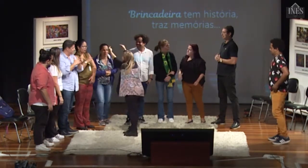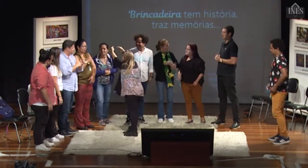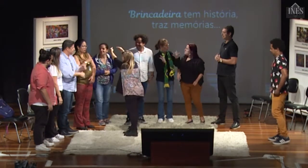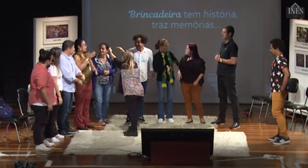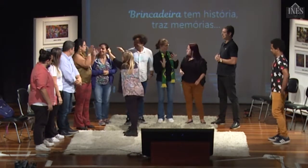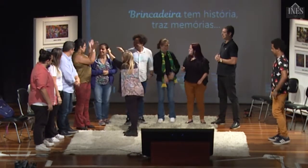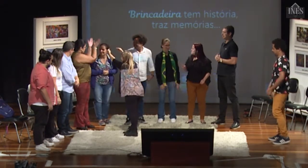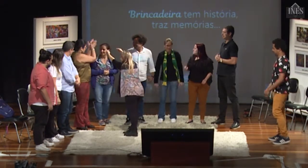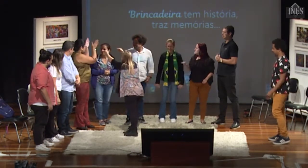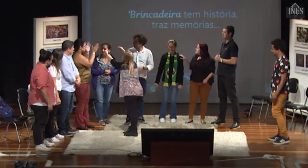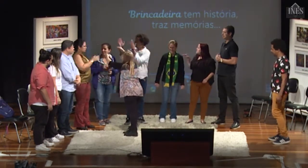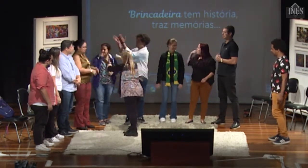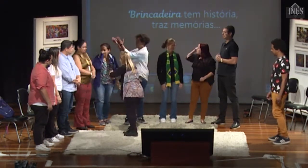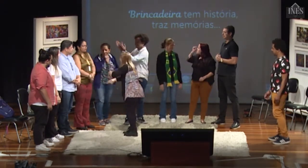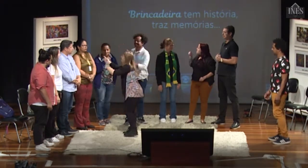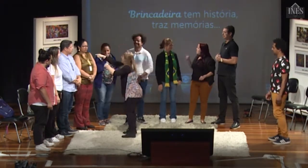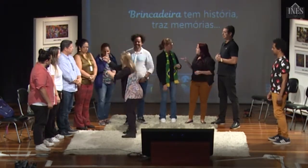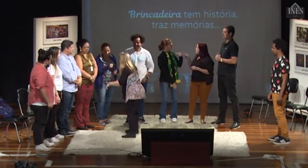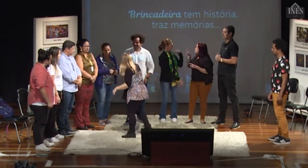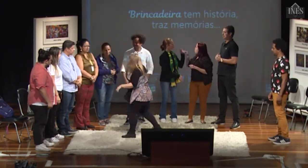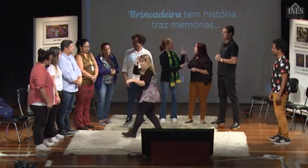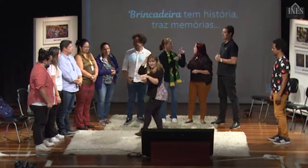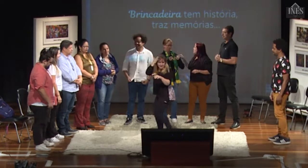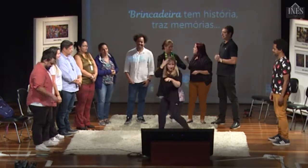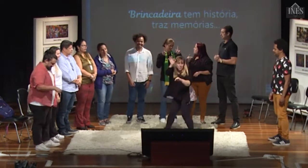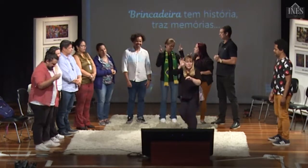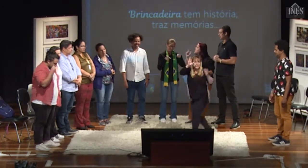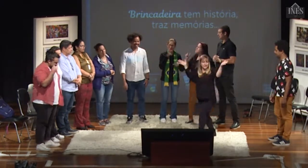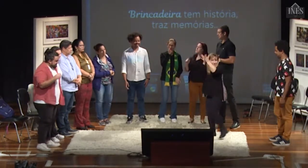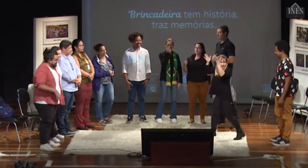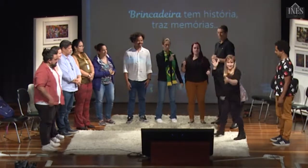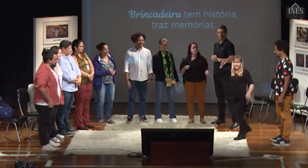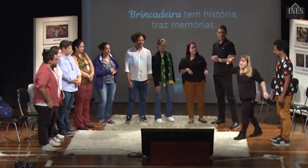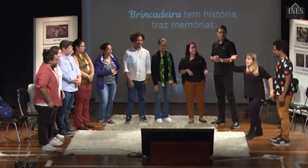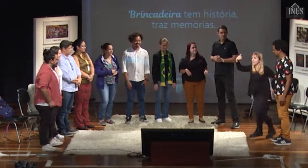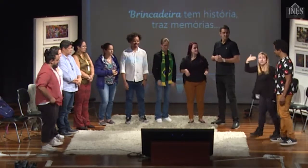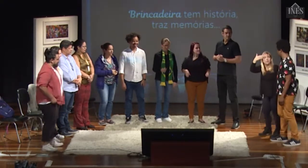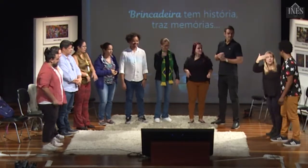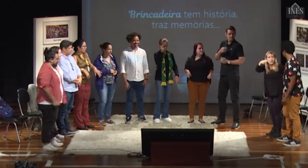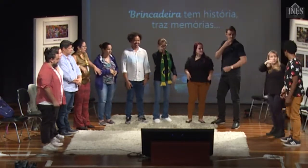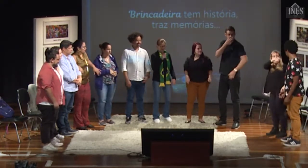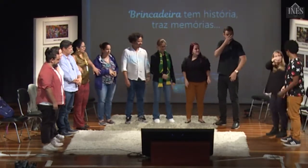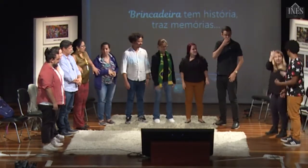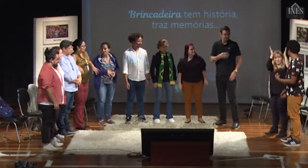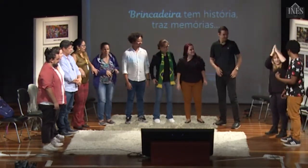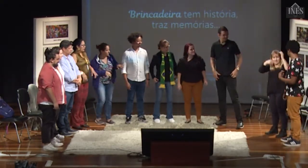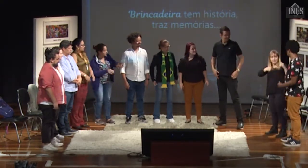bate, bate, bate. Isso. Entendeu? Mata a mosca, hein? Você começa. Bate